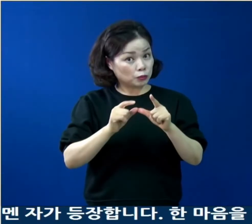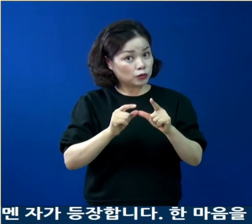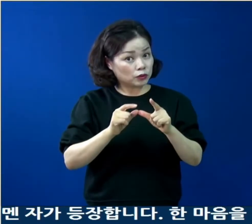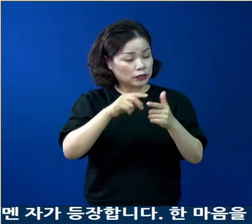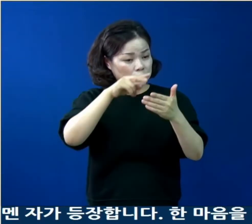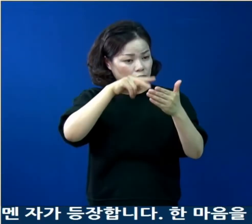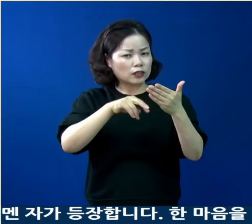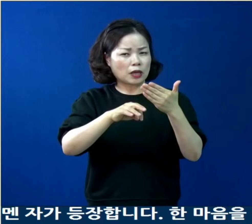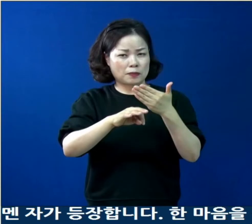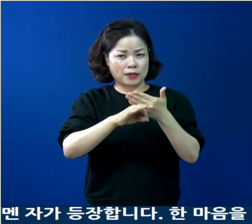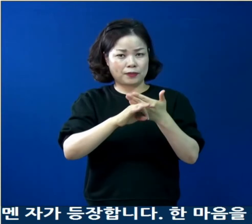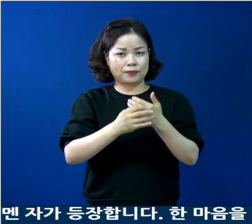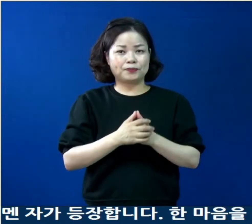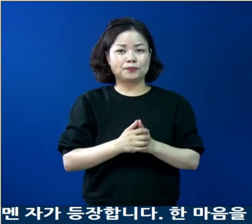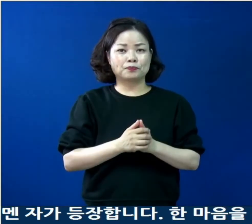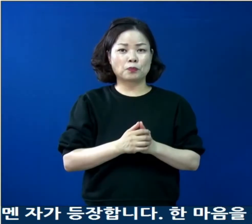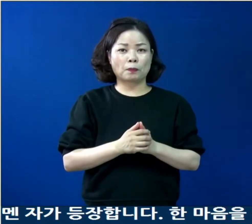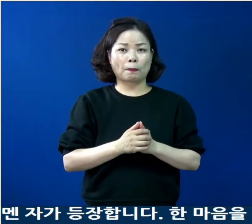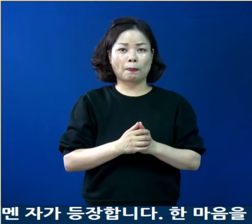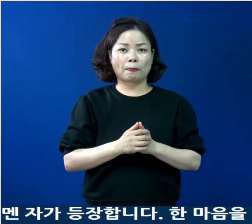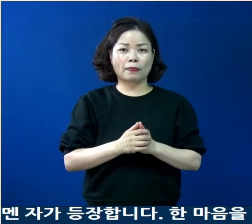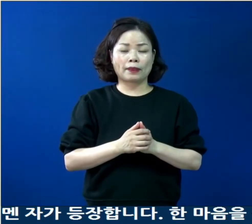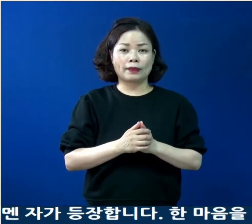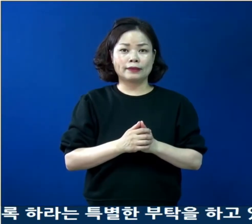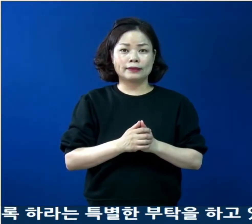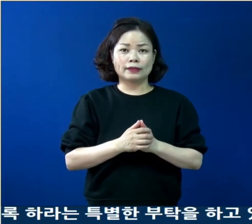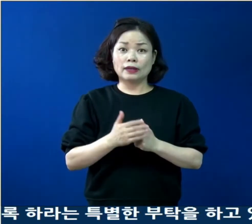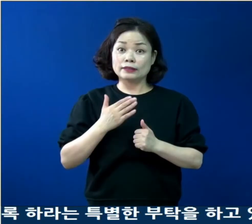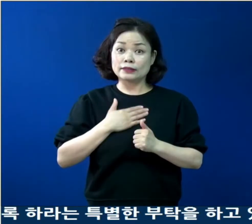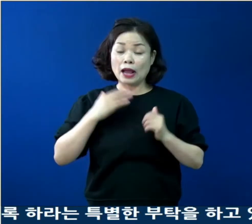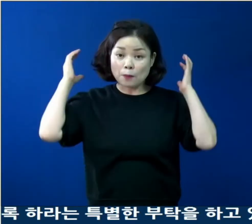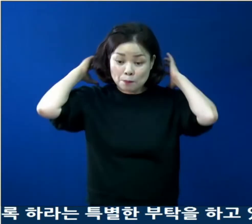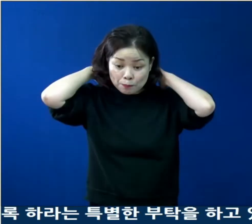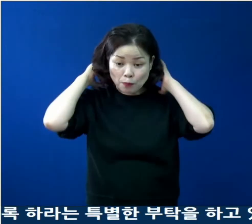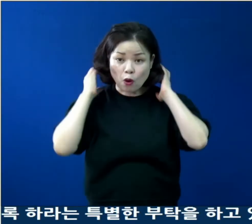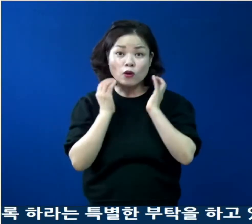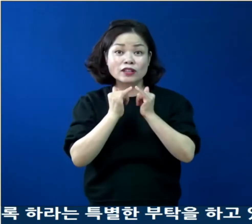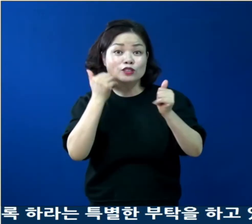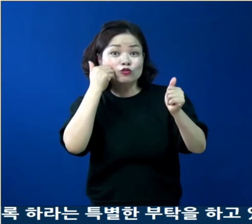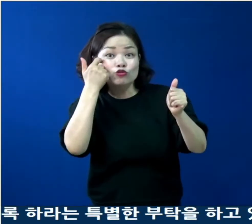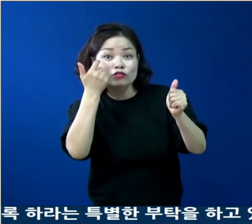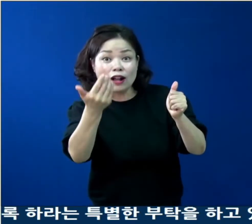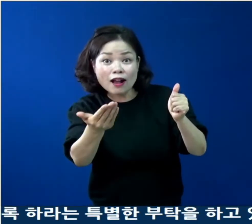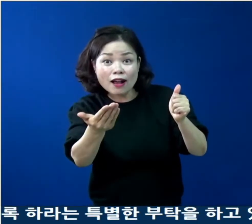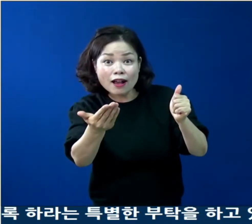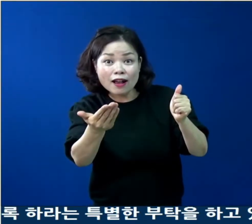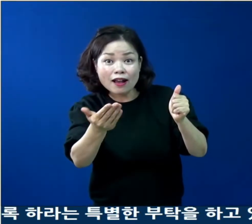되면요, 자, 내려주시고요. 나와 멍에를 같이 한 자가 누구겠습니까?